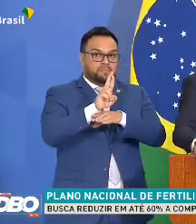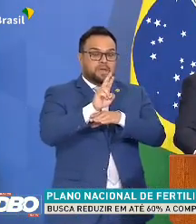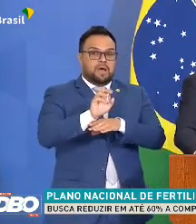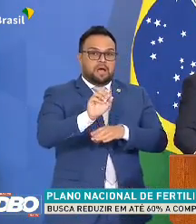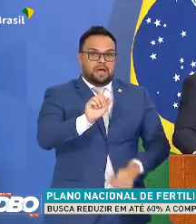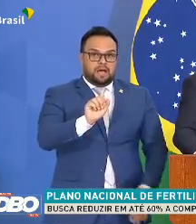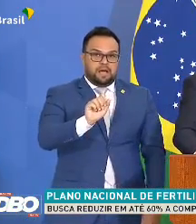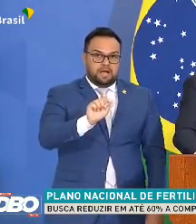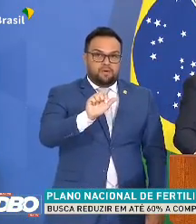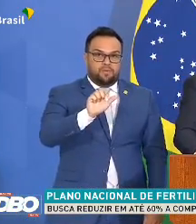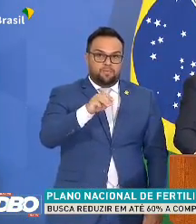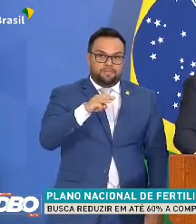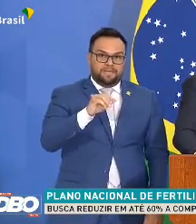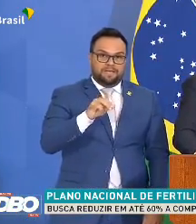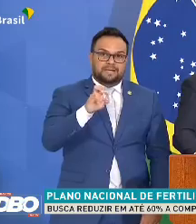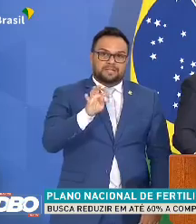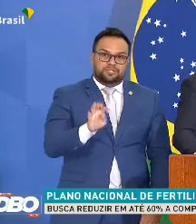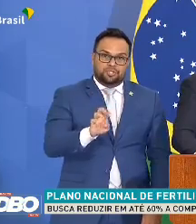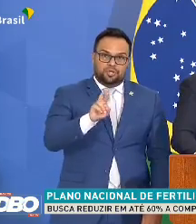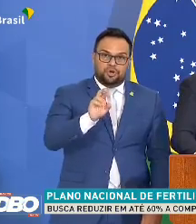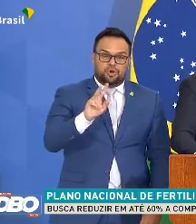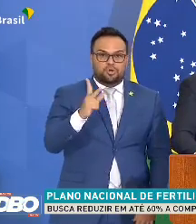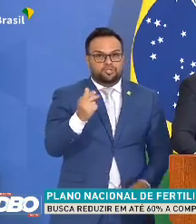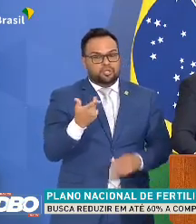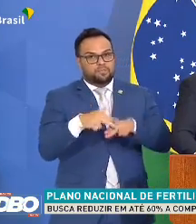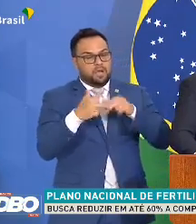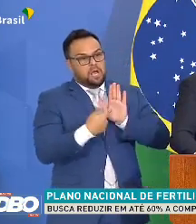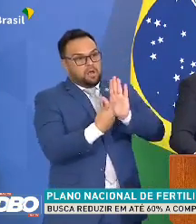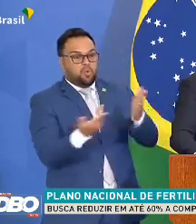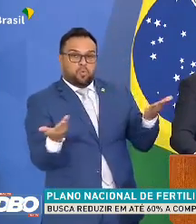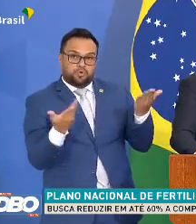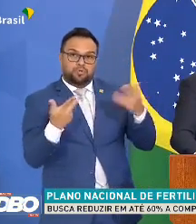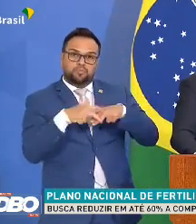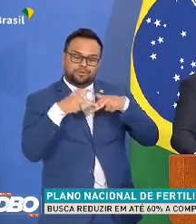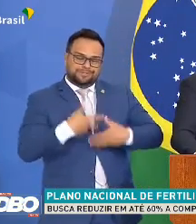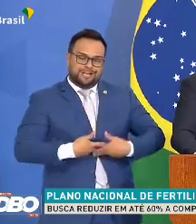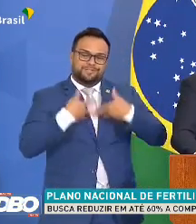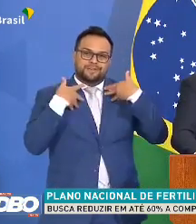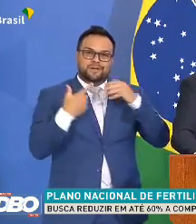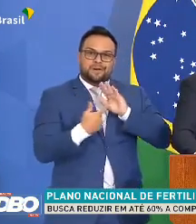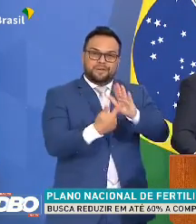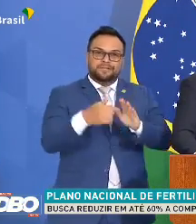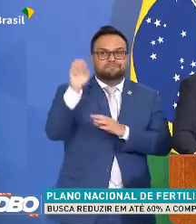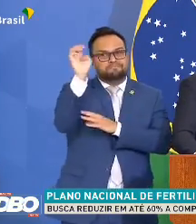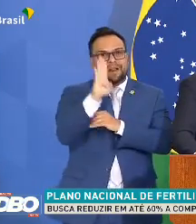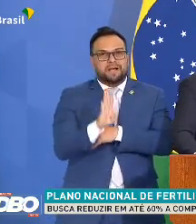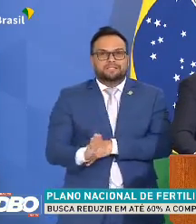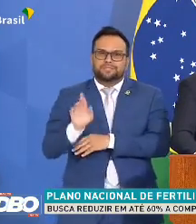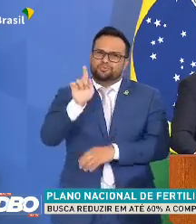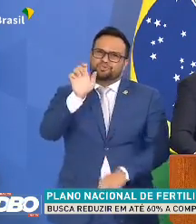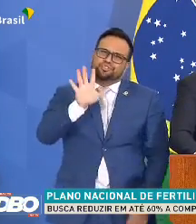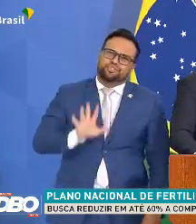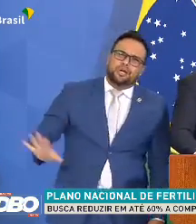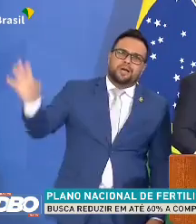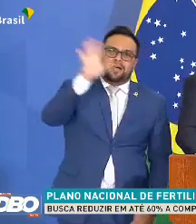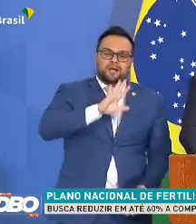é apresentado a todos nós. Uma satisfação que nós apresentamos a todos do Brasil, que um governo, além